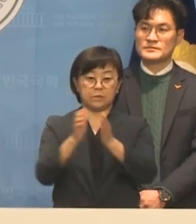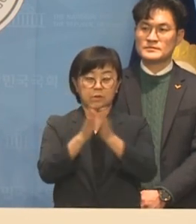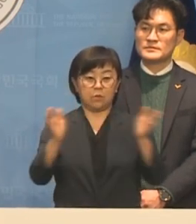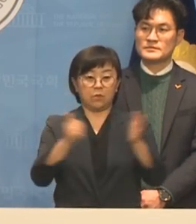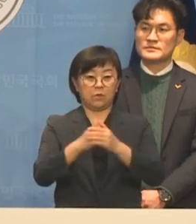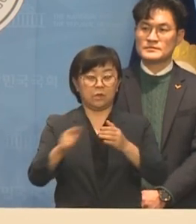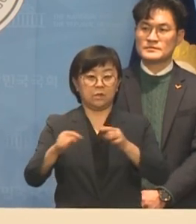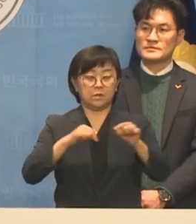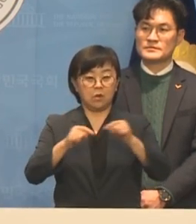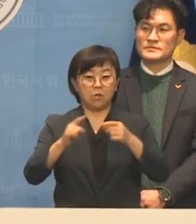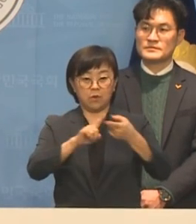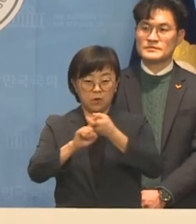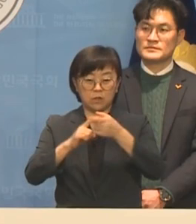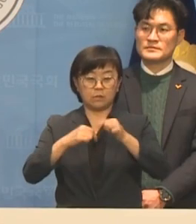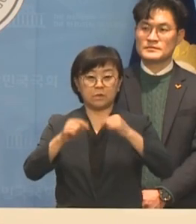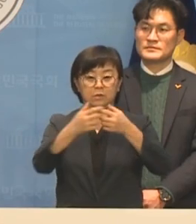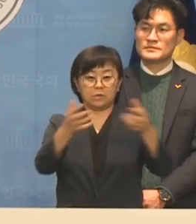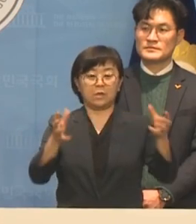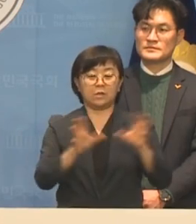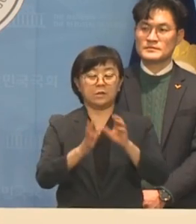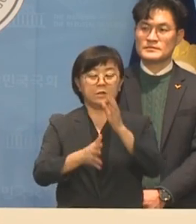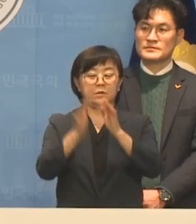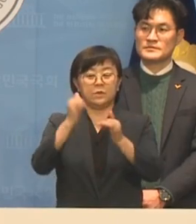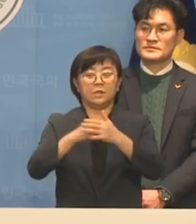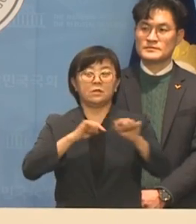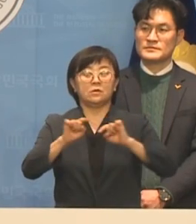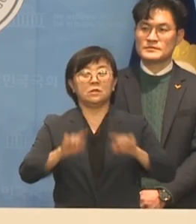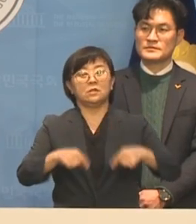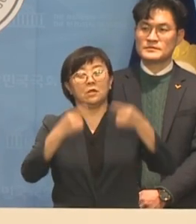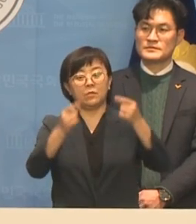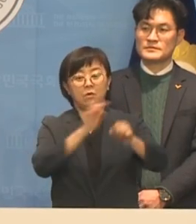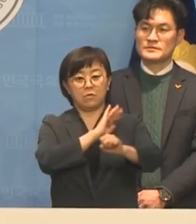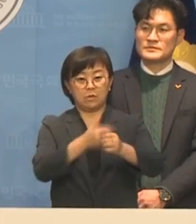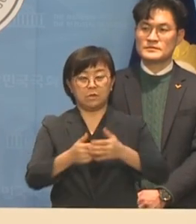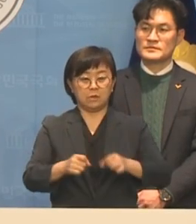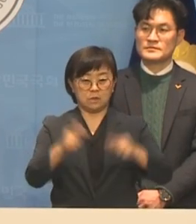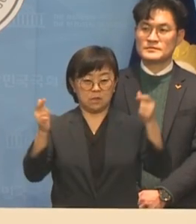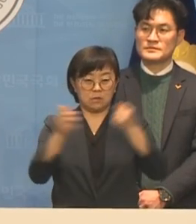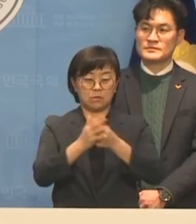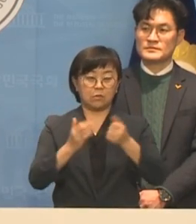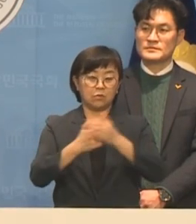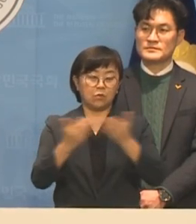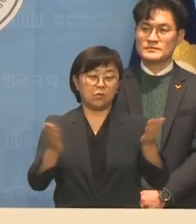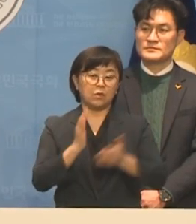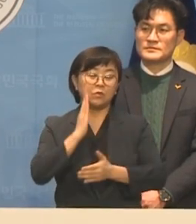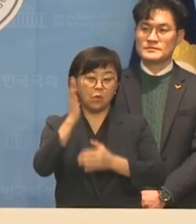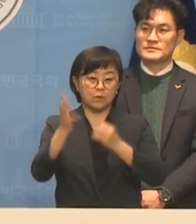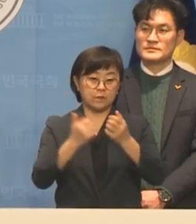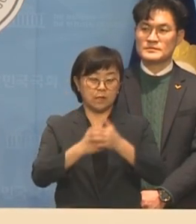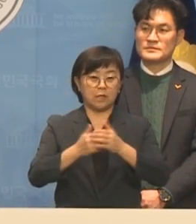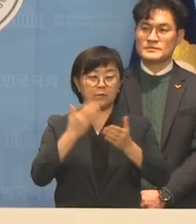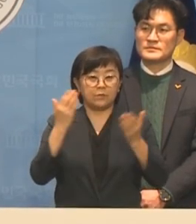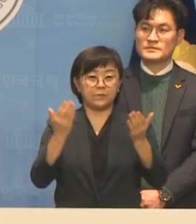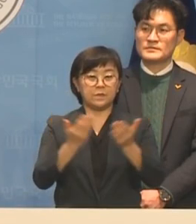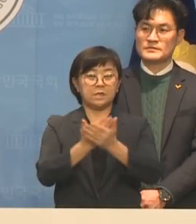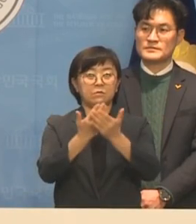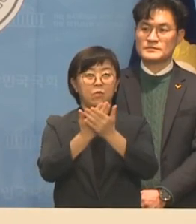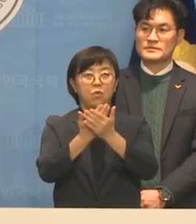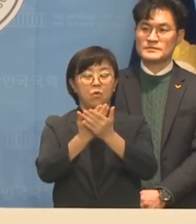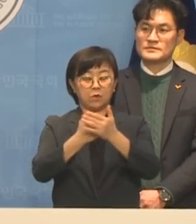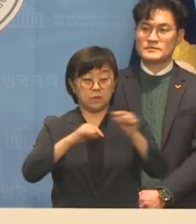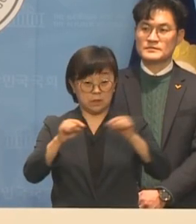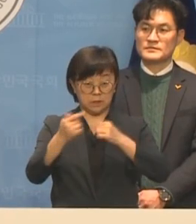선거연합 정당은 시민의 정치 참여 권리를 확장시키고 노동과 녹색, 미래 진보 정치 의제를 현실